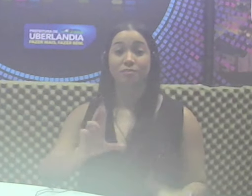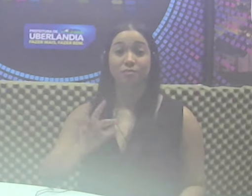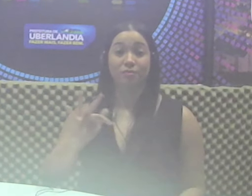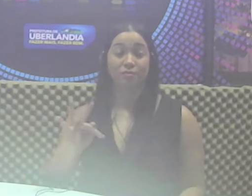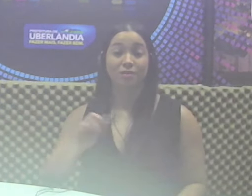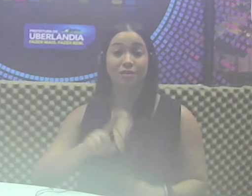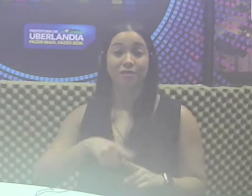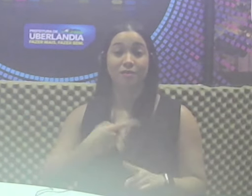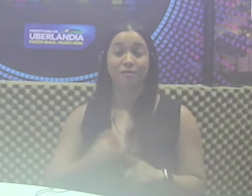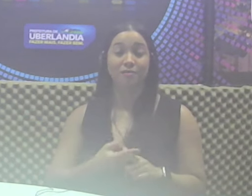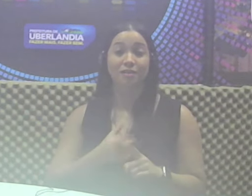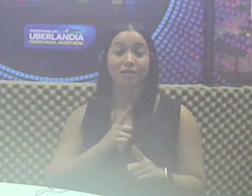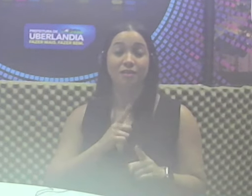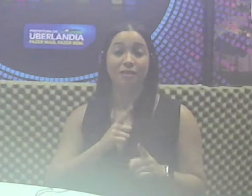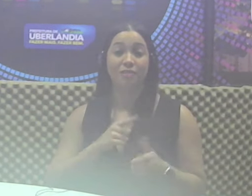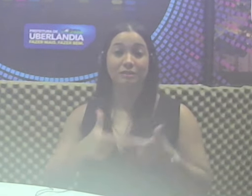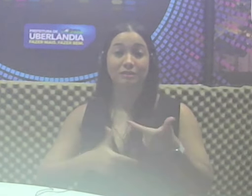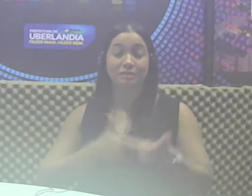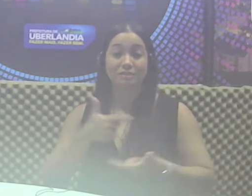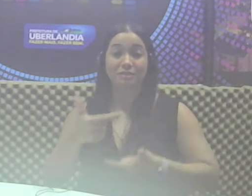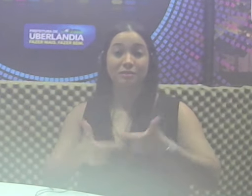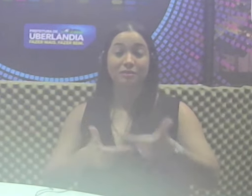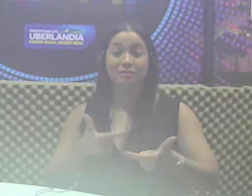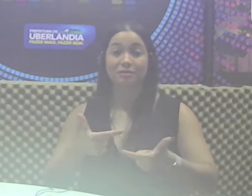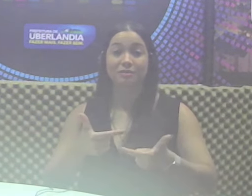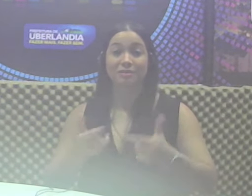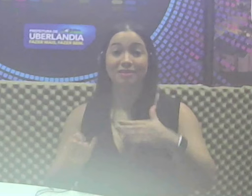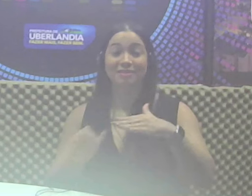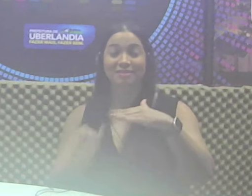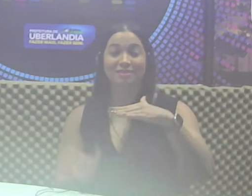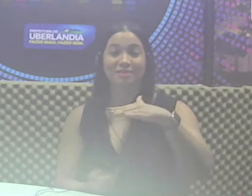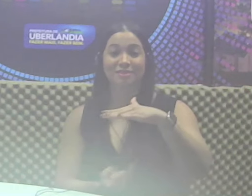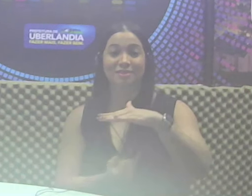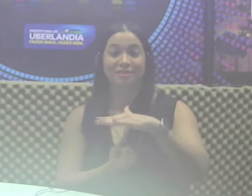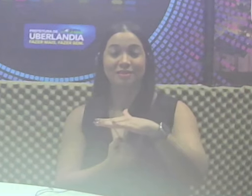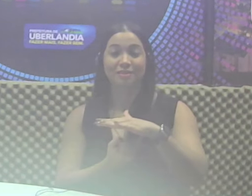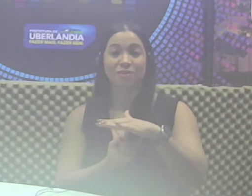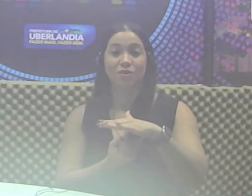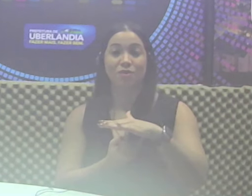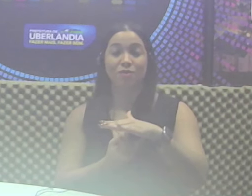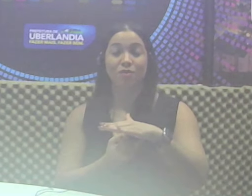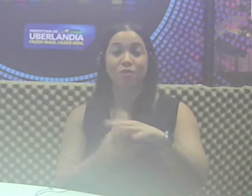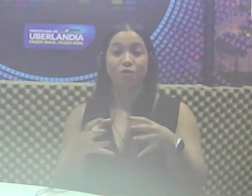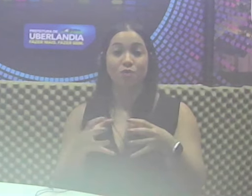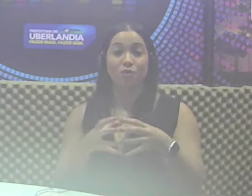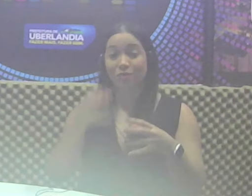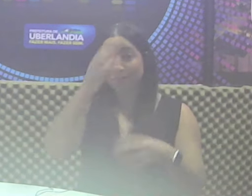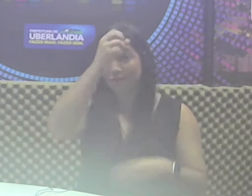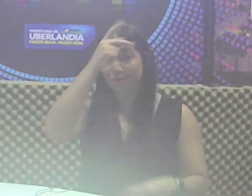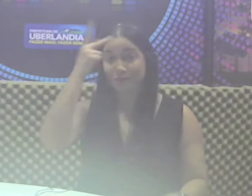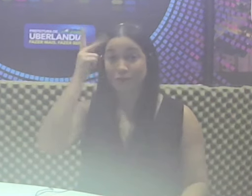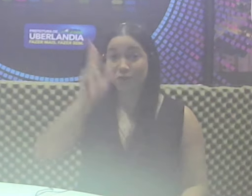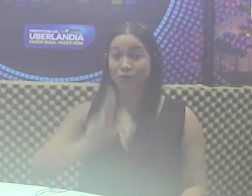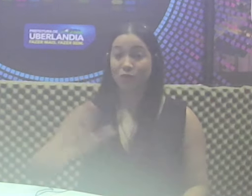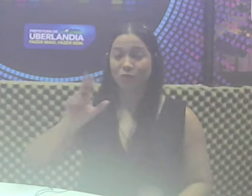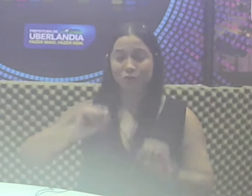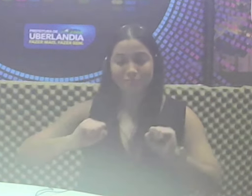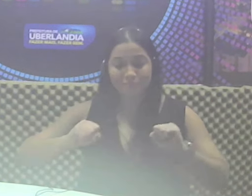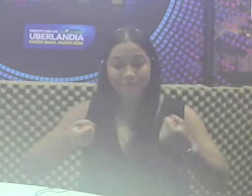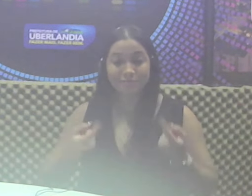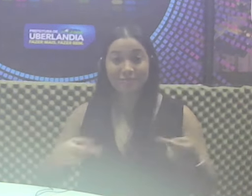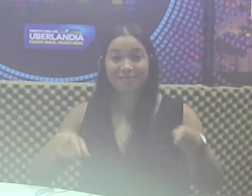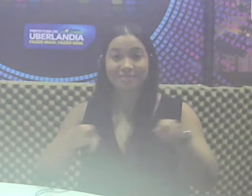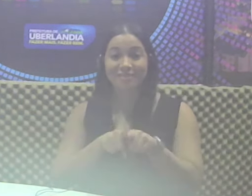e resultaram de operações realizadas pela instituição, com a qual o órgão da Prefeitura de Uberlândia intensificou a parceria